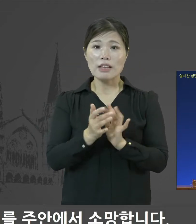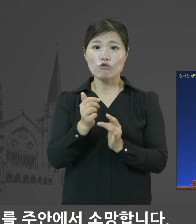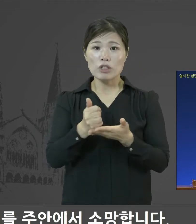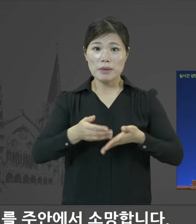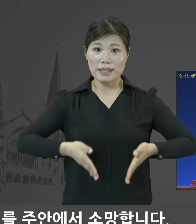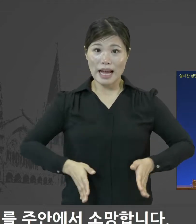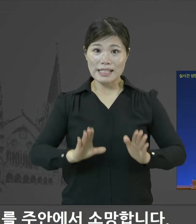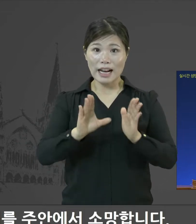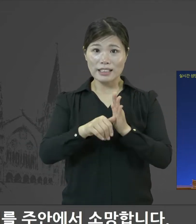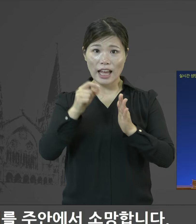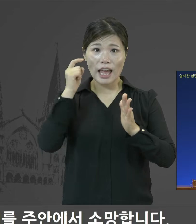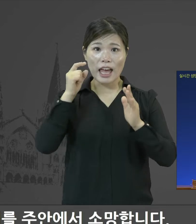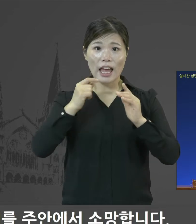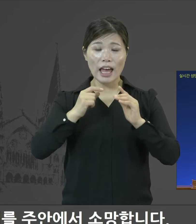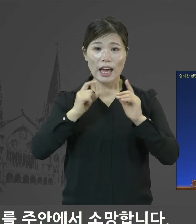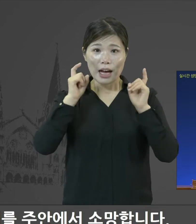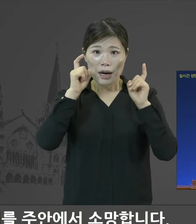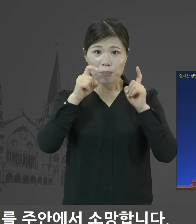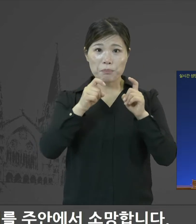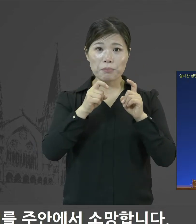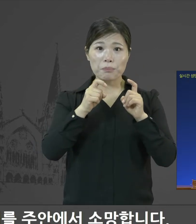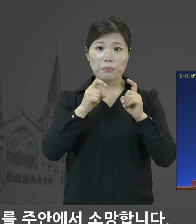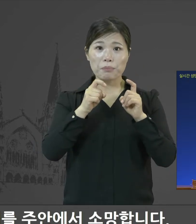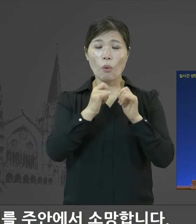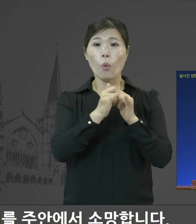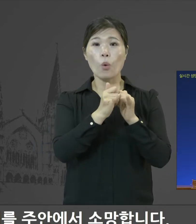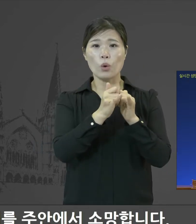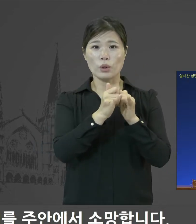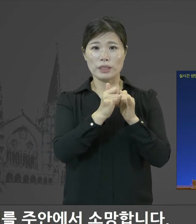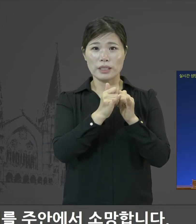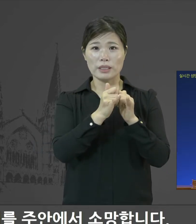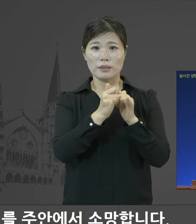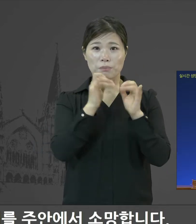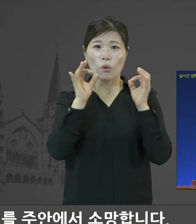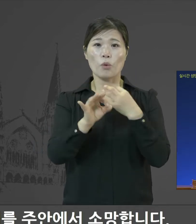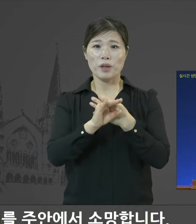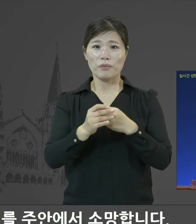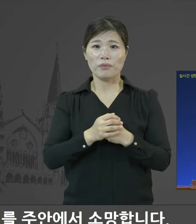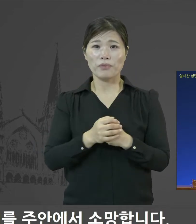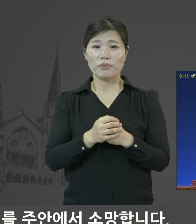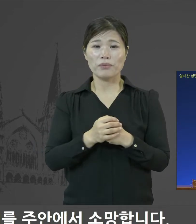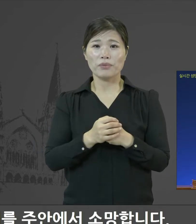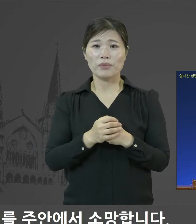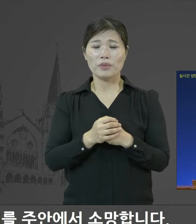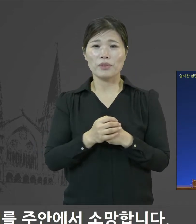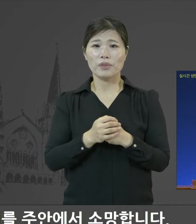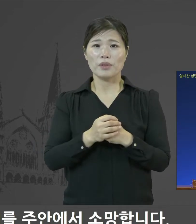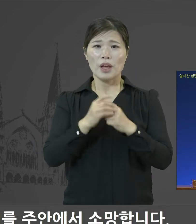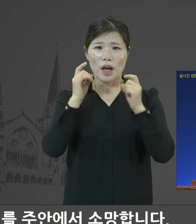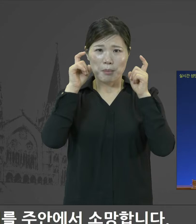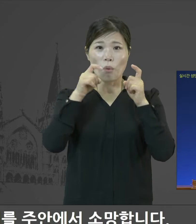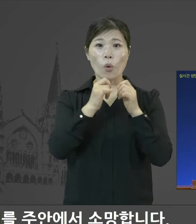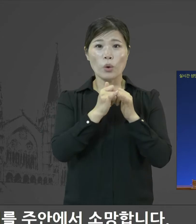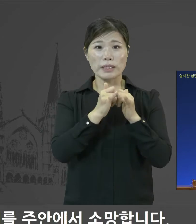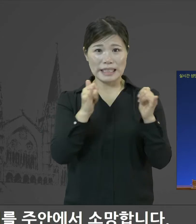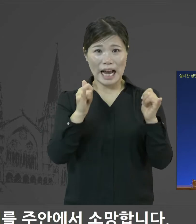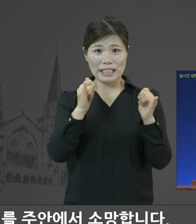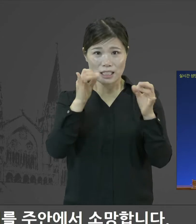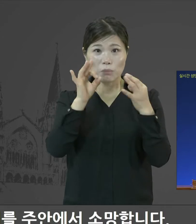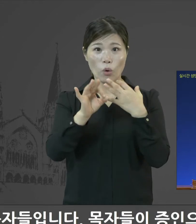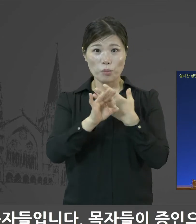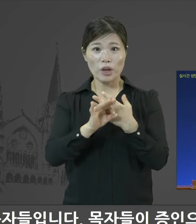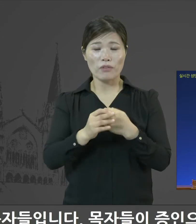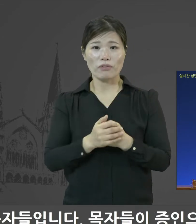때 목자들이 이 증인으로 등장합니다. 이 목자들은 좀 특별한 위치에